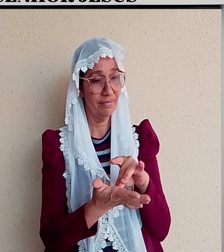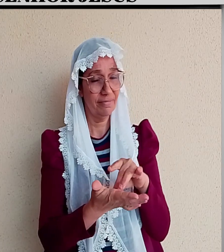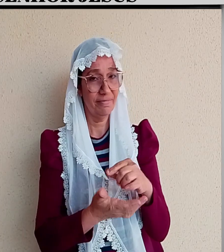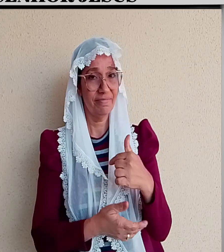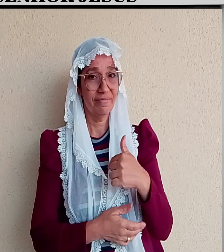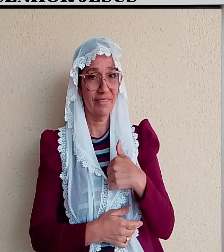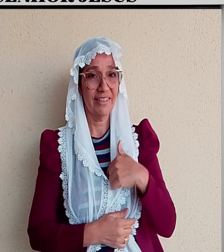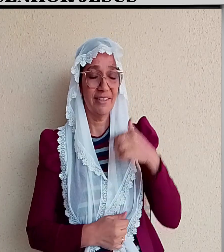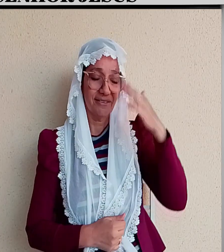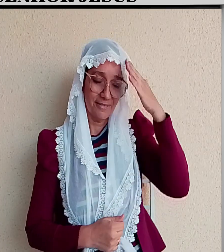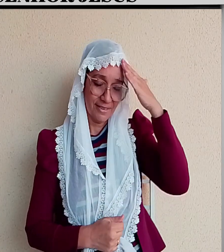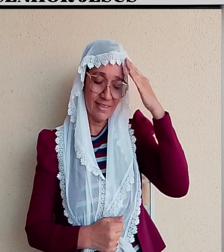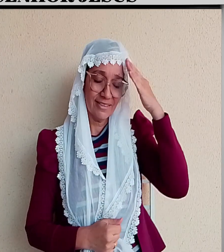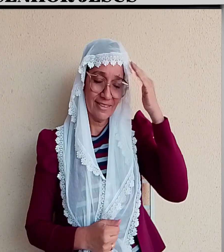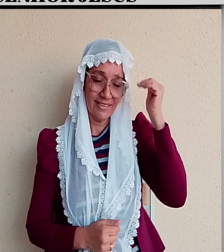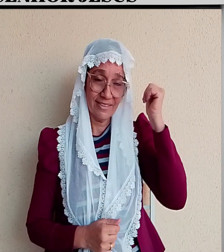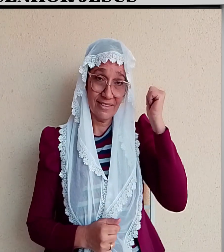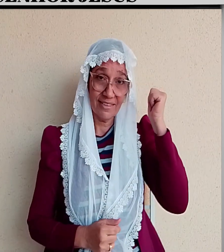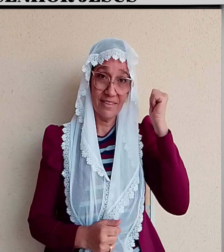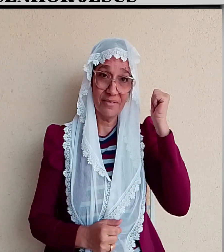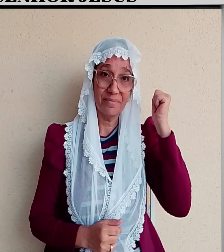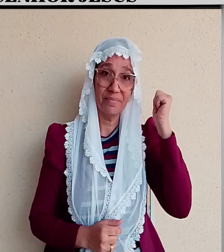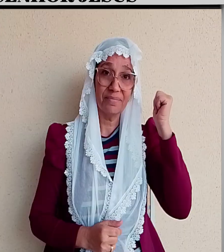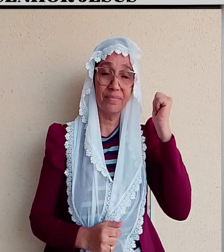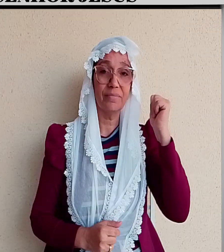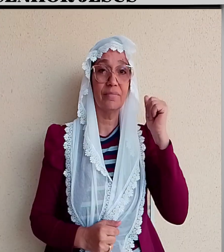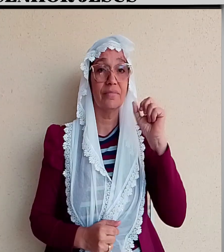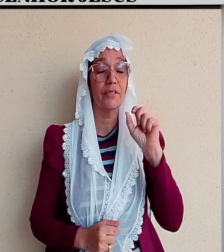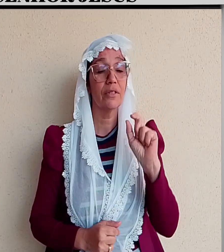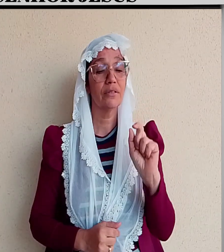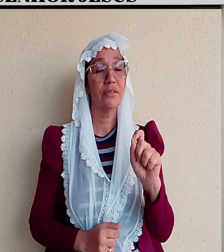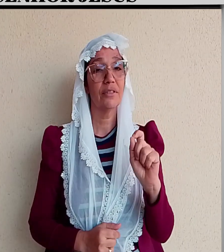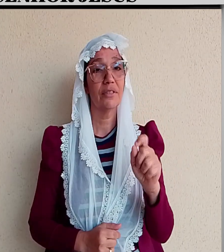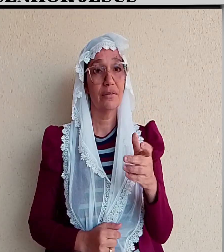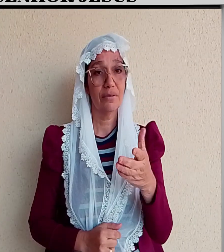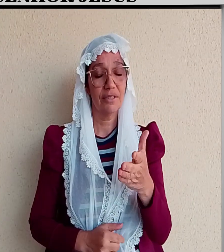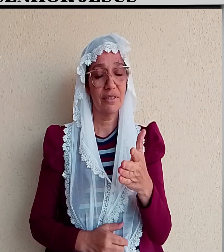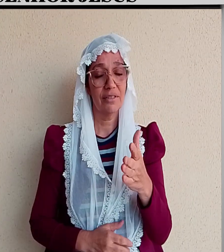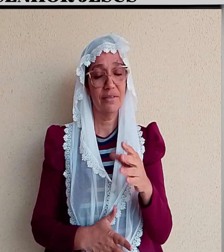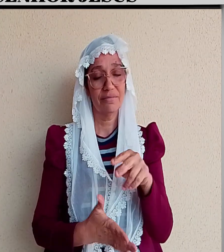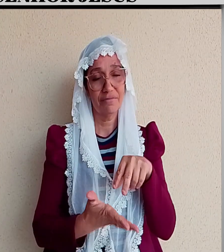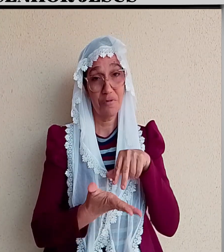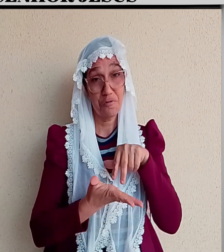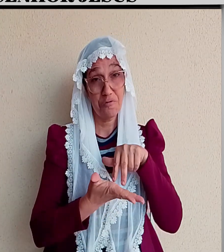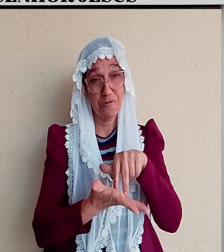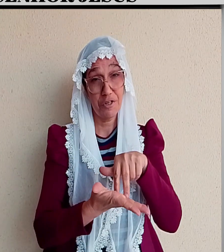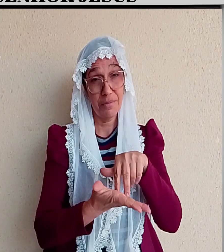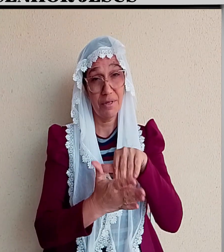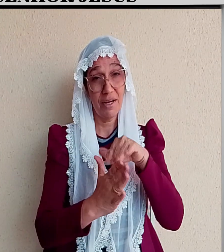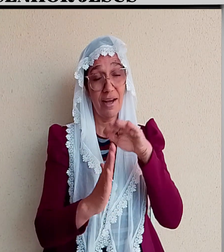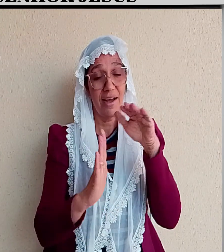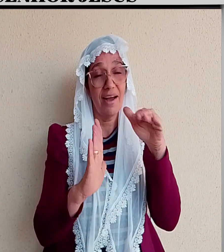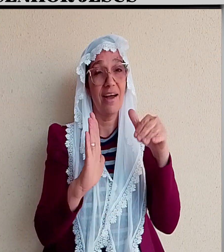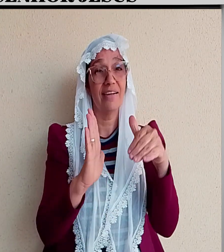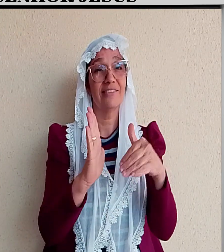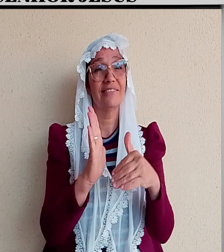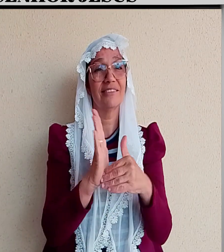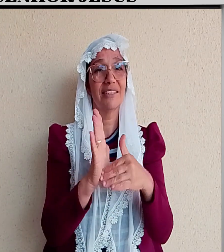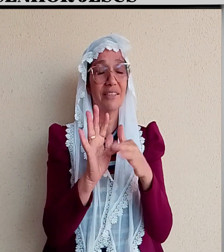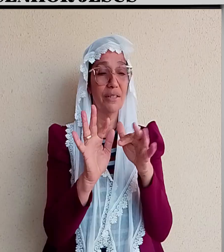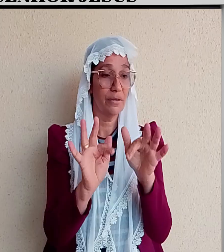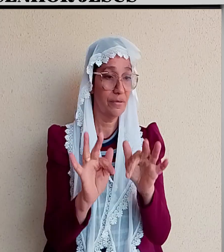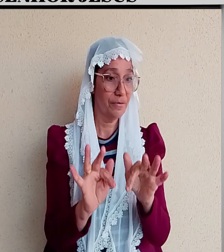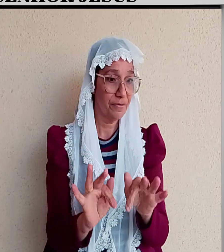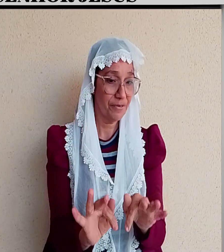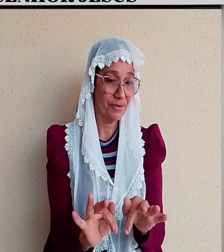fim. Eu estou convencido de que você não vai soltar da minha mão. Porque quando você ora, não é orar por orar, é orar porque